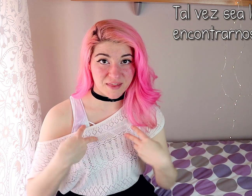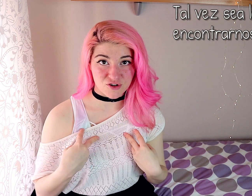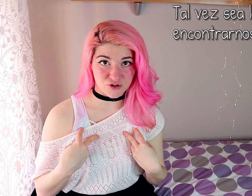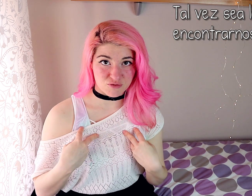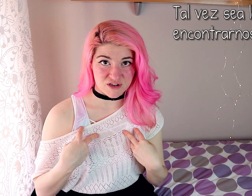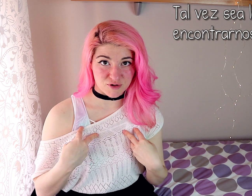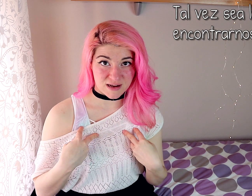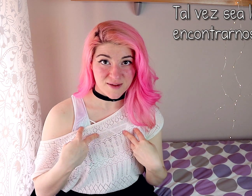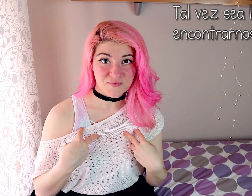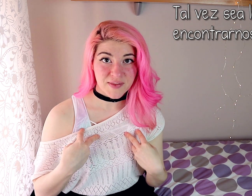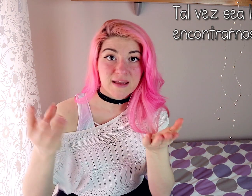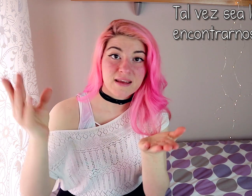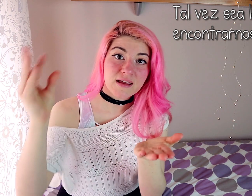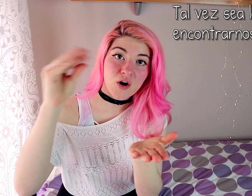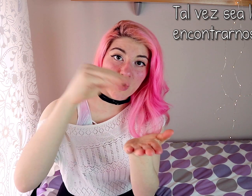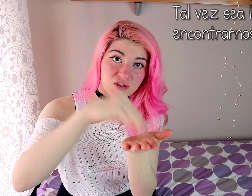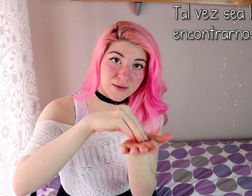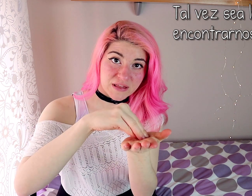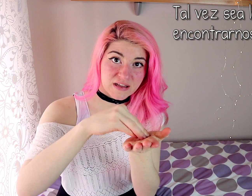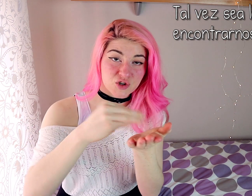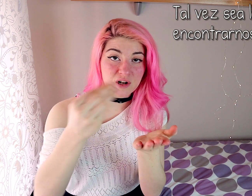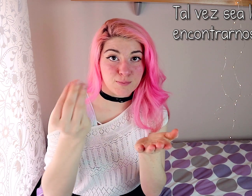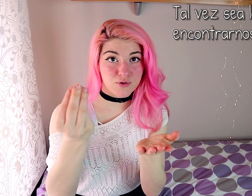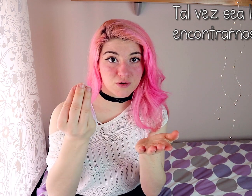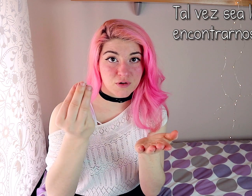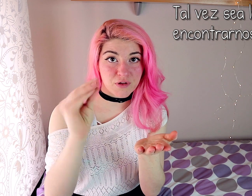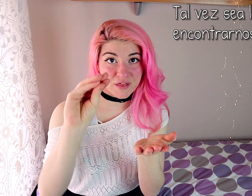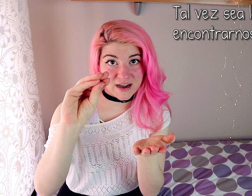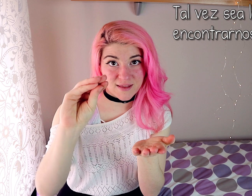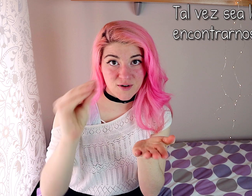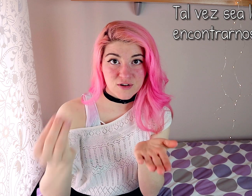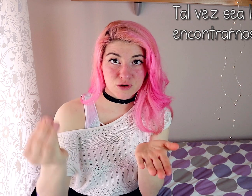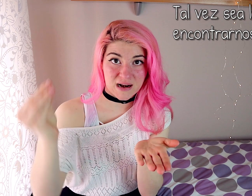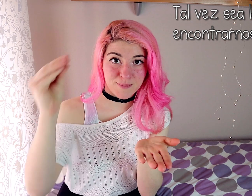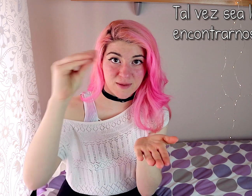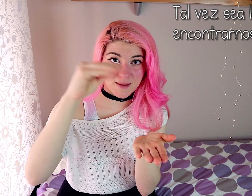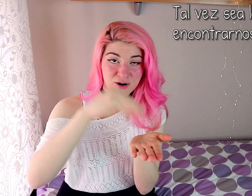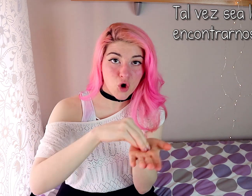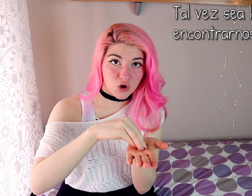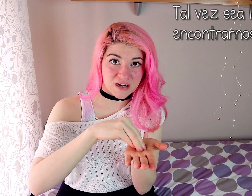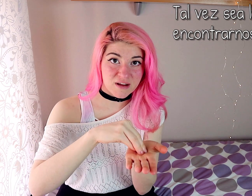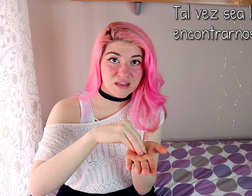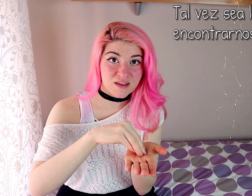hacia nosotros mismos, ¿vale? Y otra vez, que es con el puño cerrado sobre la palma de la mano, ¿otra vez?